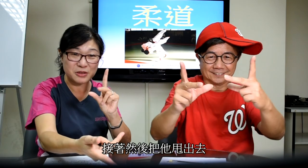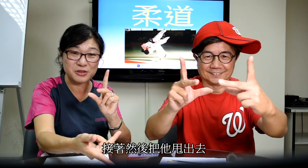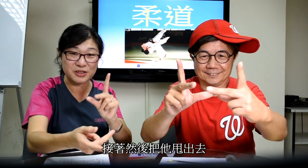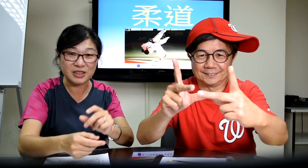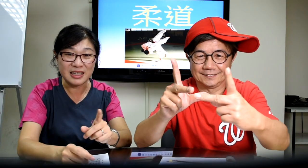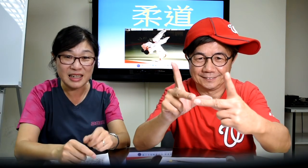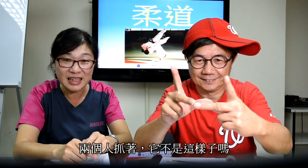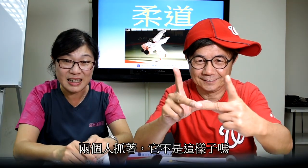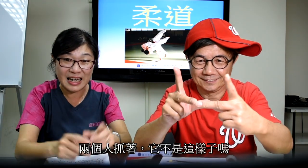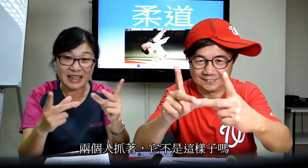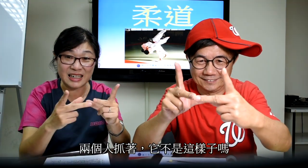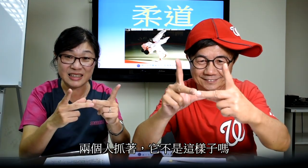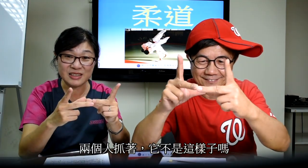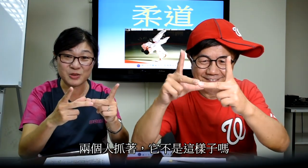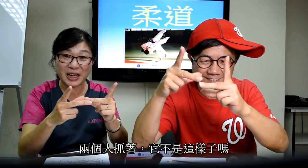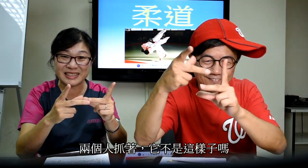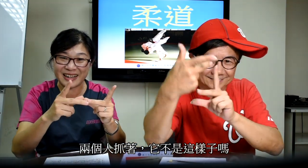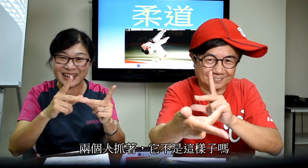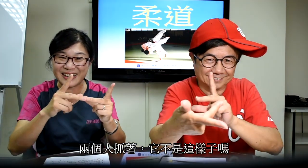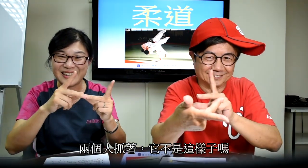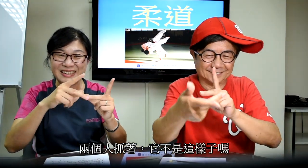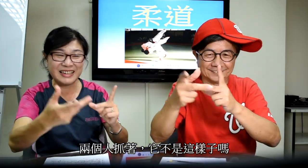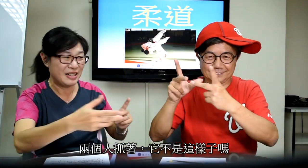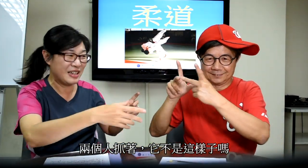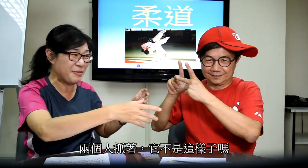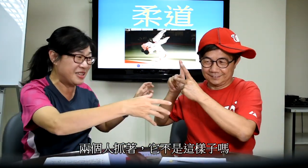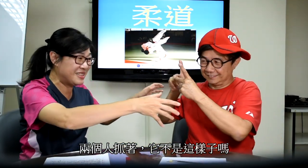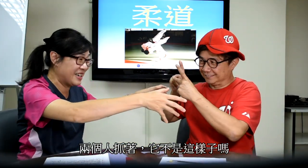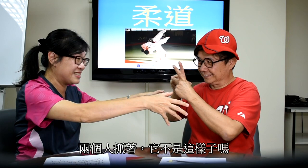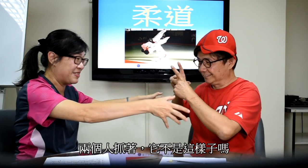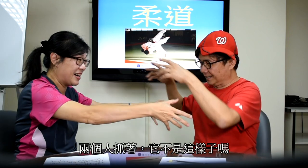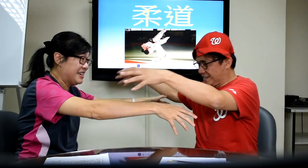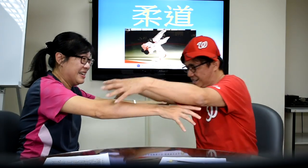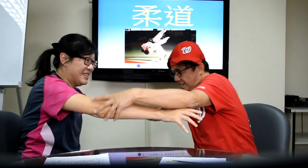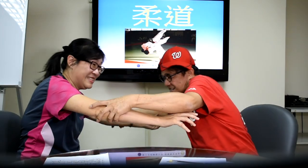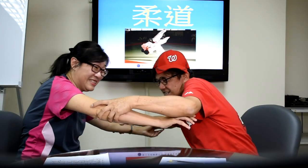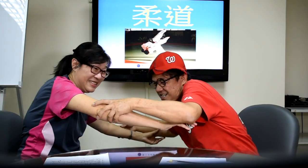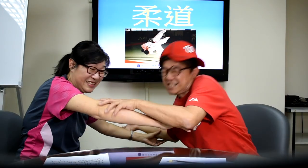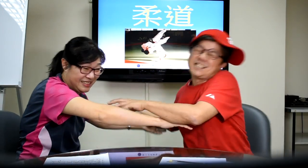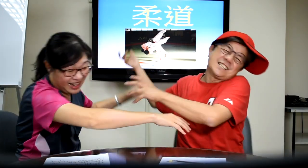去，两个人抓着，他不是这样子吗？